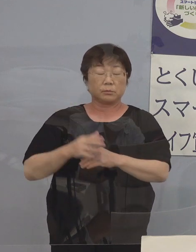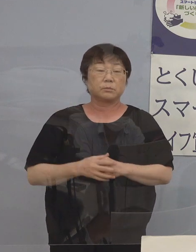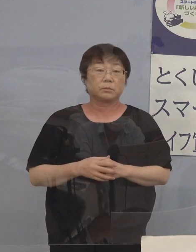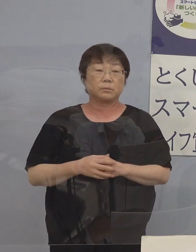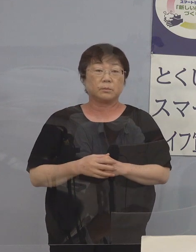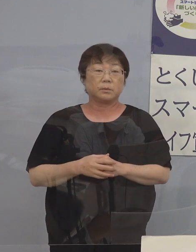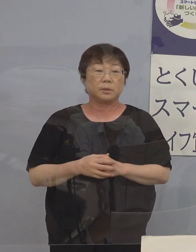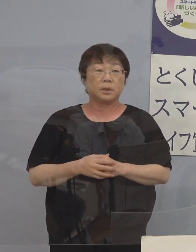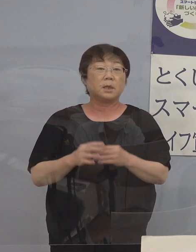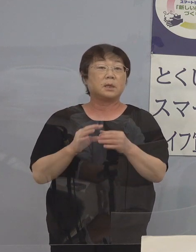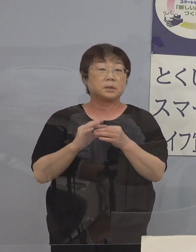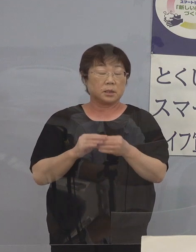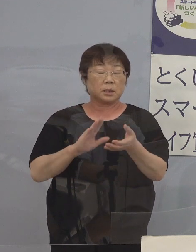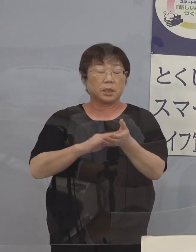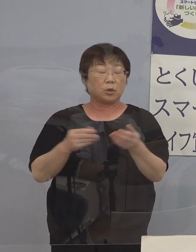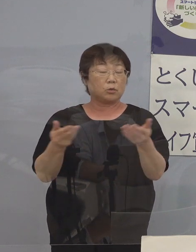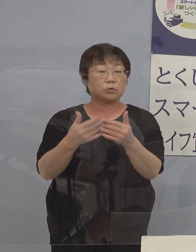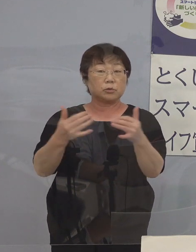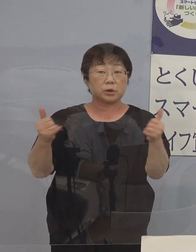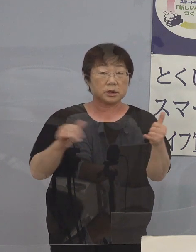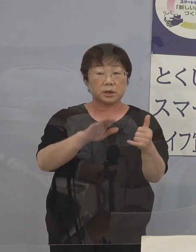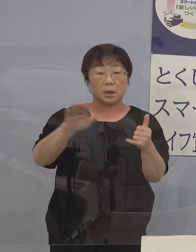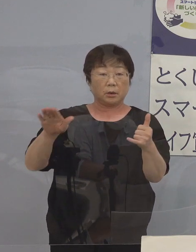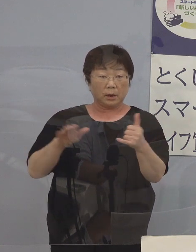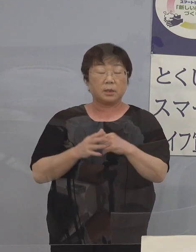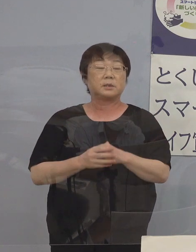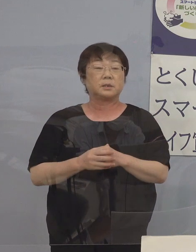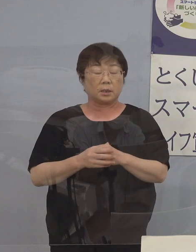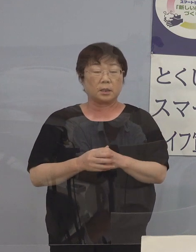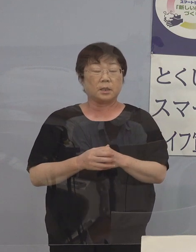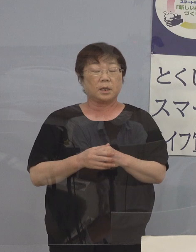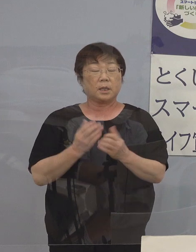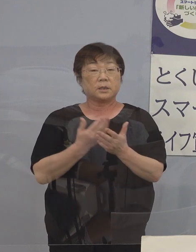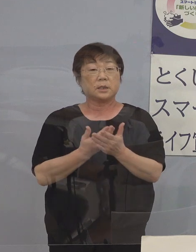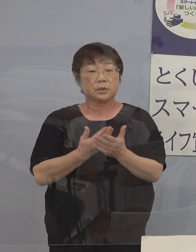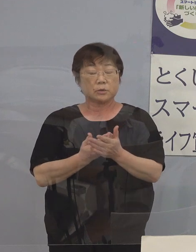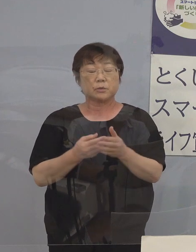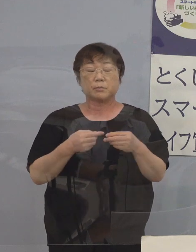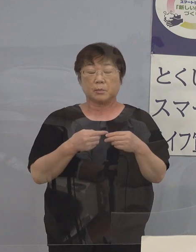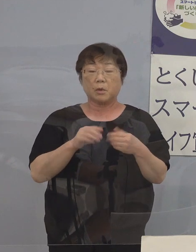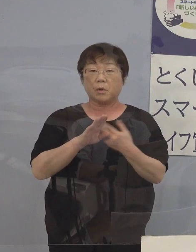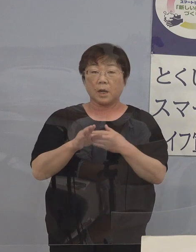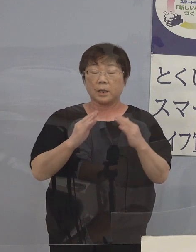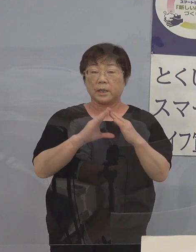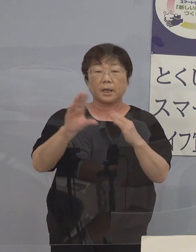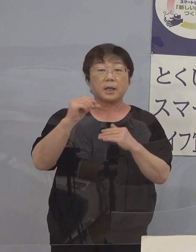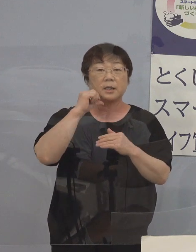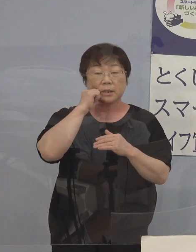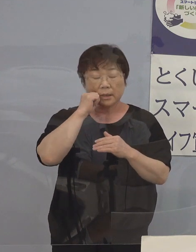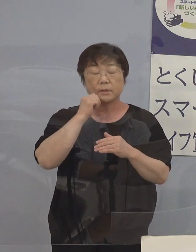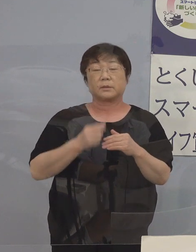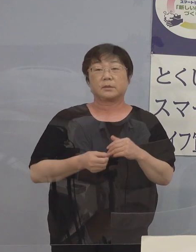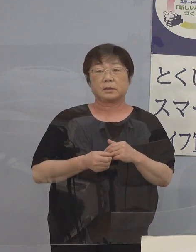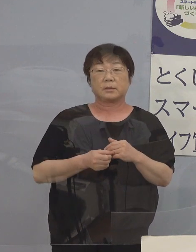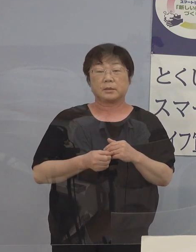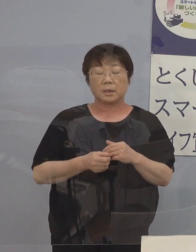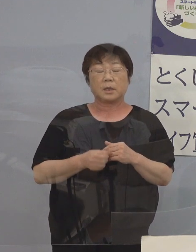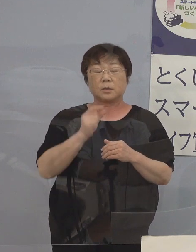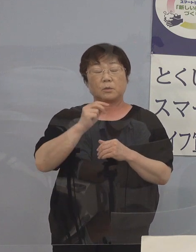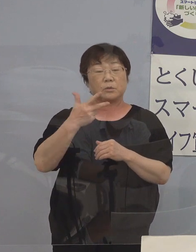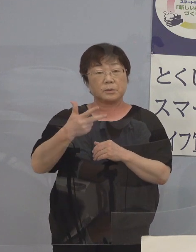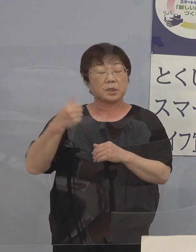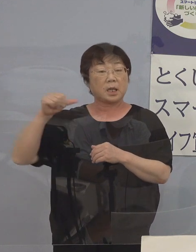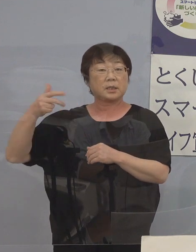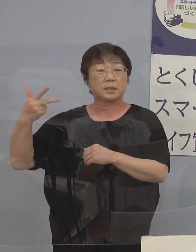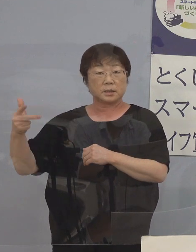ね。ですから医療従事者の皆様方で、先ほどニーズが高いということで、今まで徳島市、阿南市